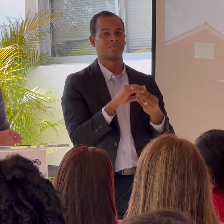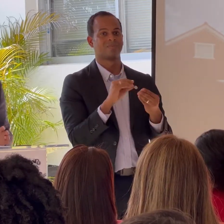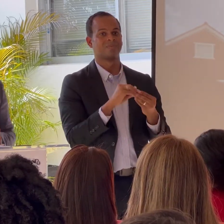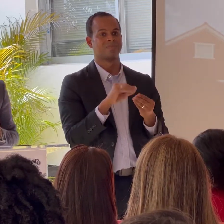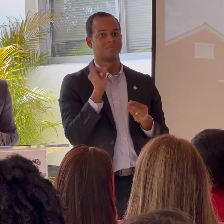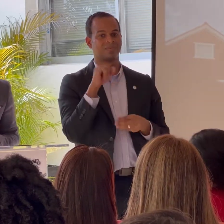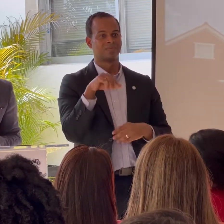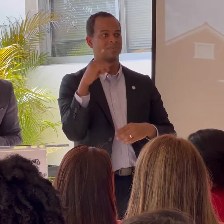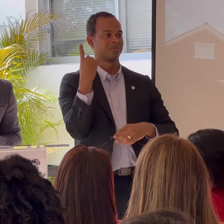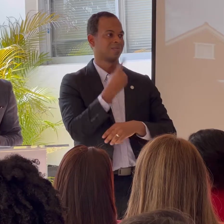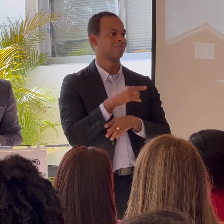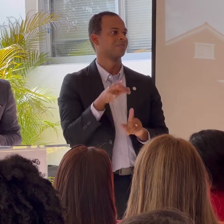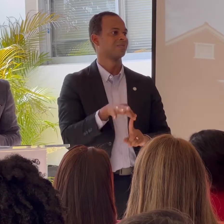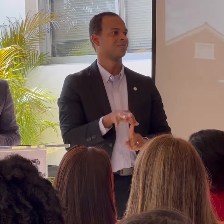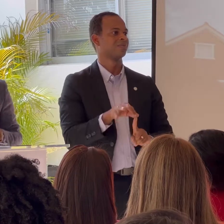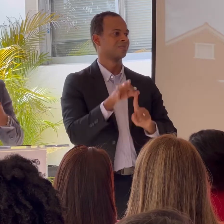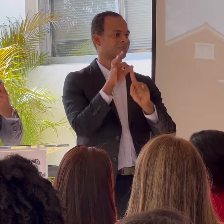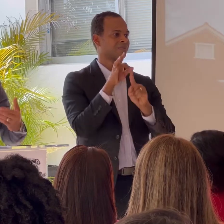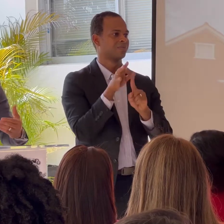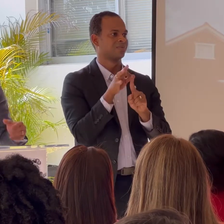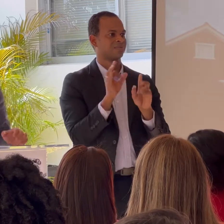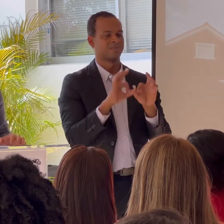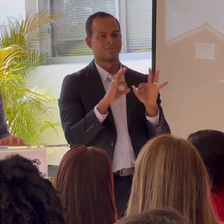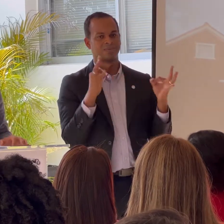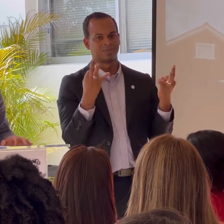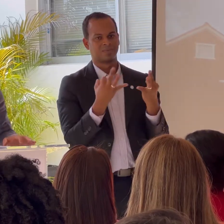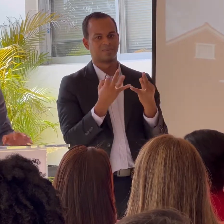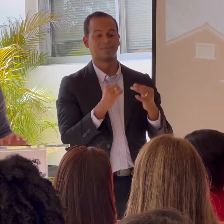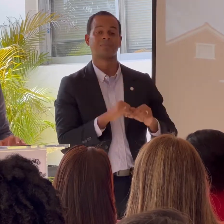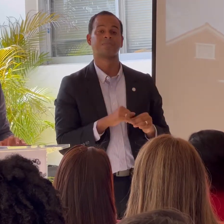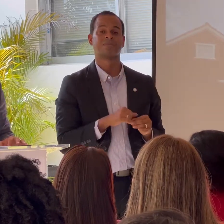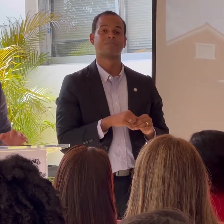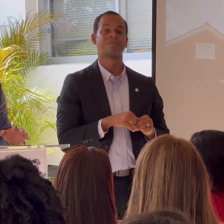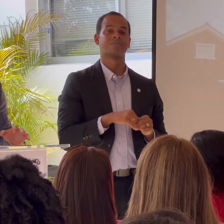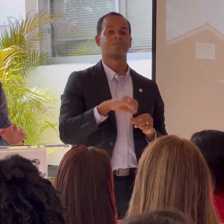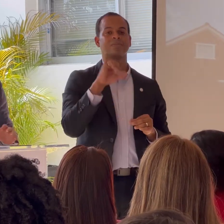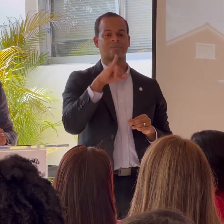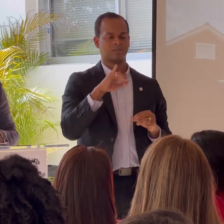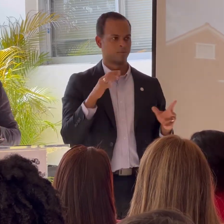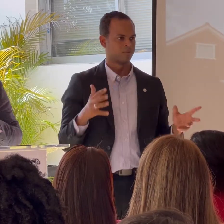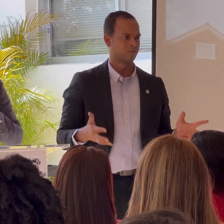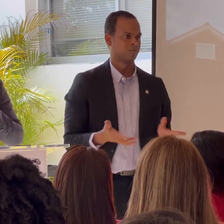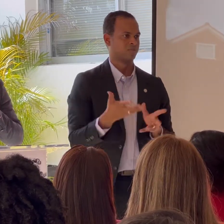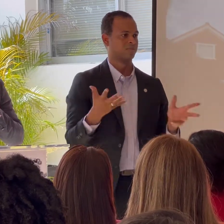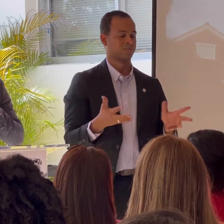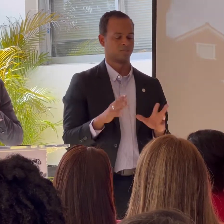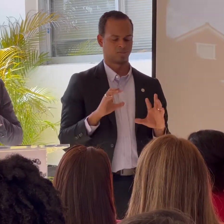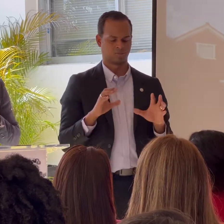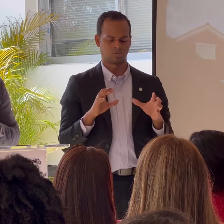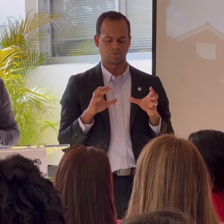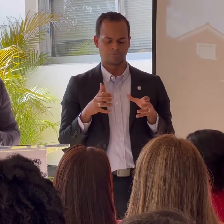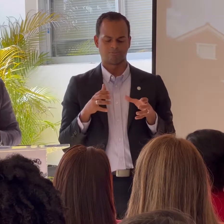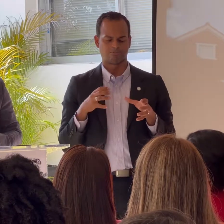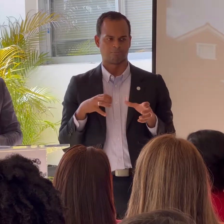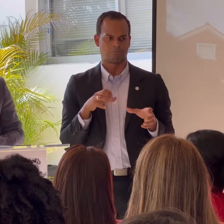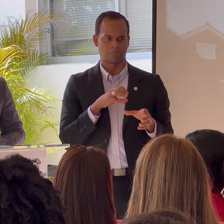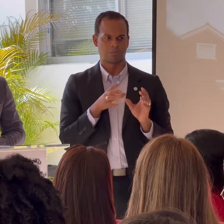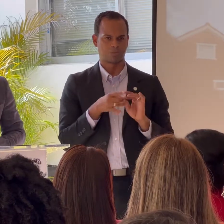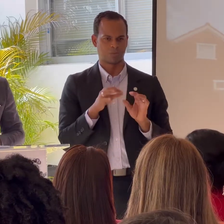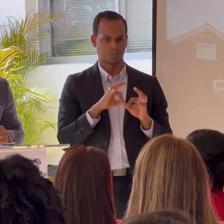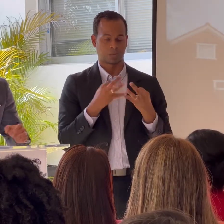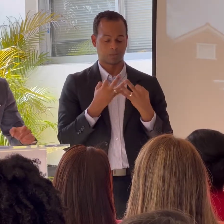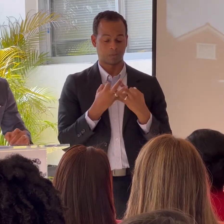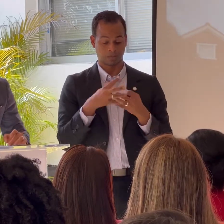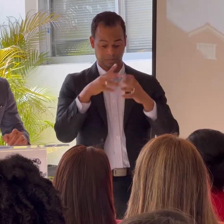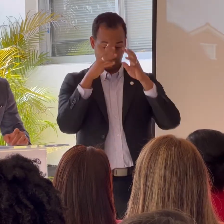este día especial a la familia, que es lo que promovemos desde el gabinete de la familia.